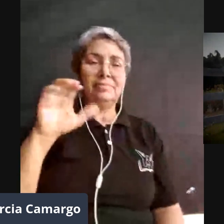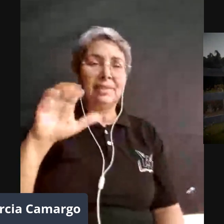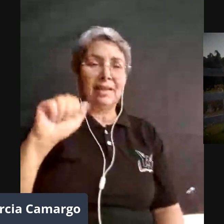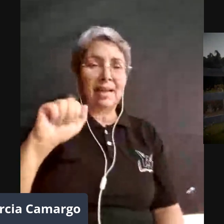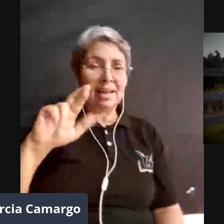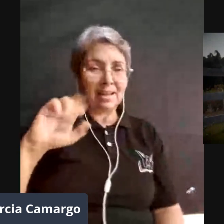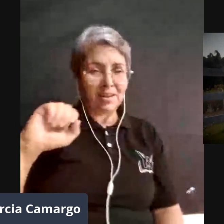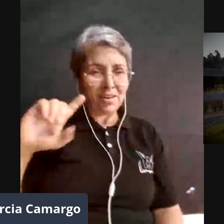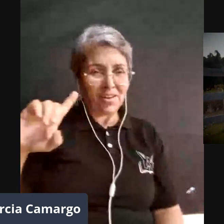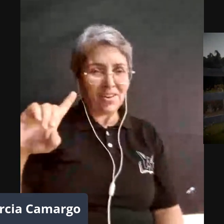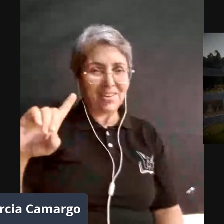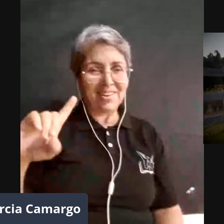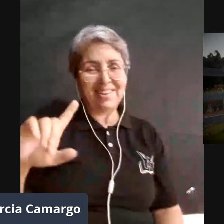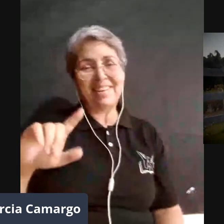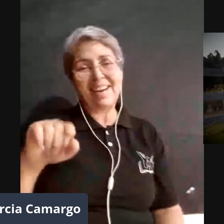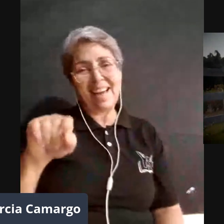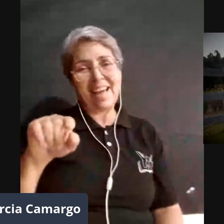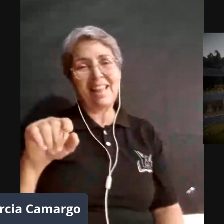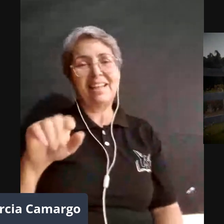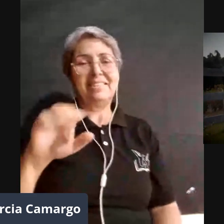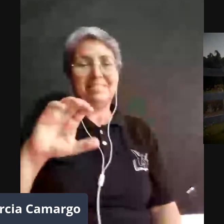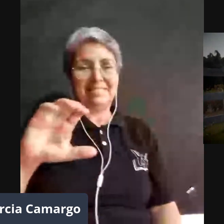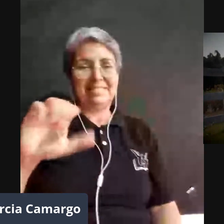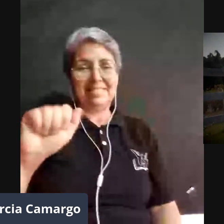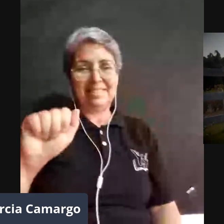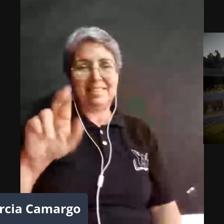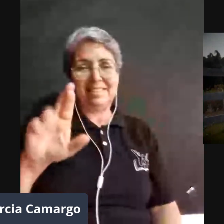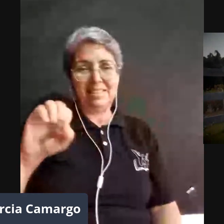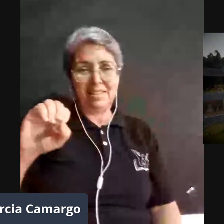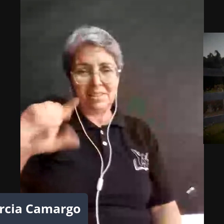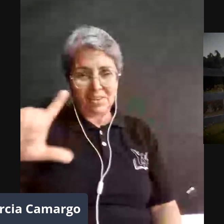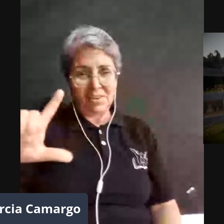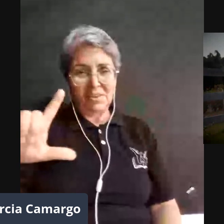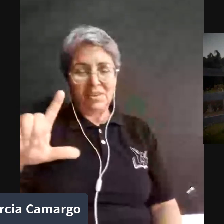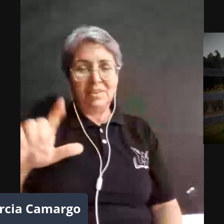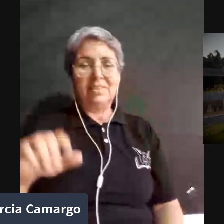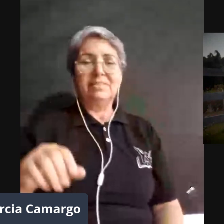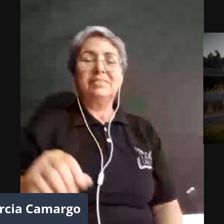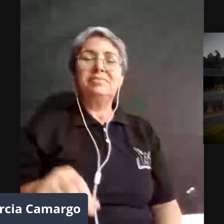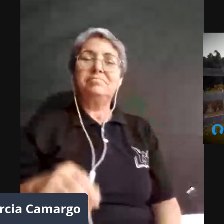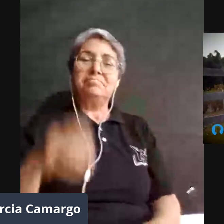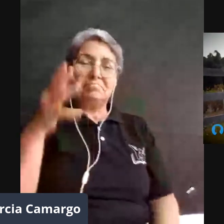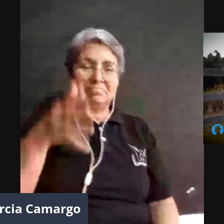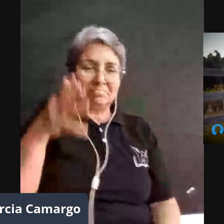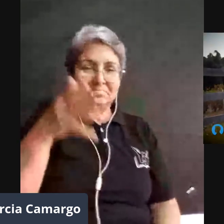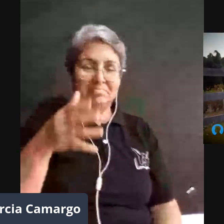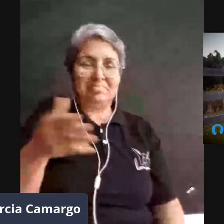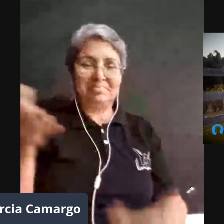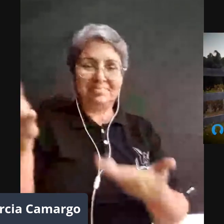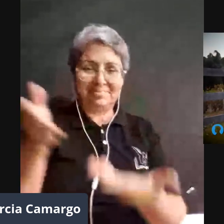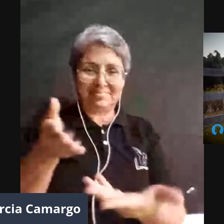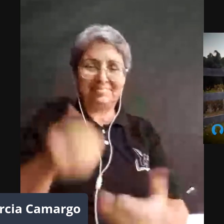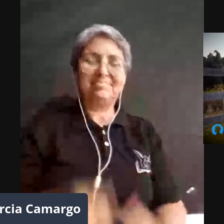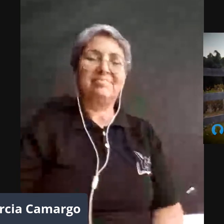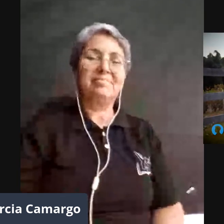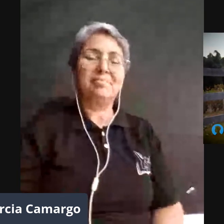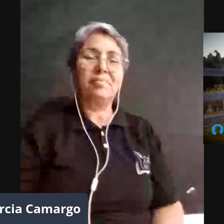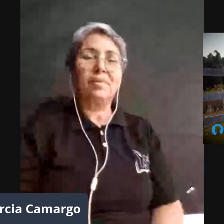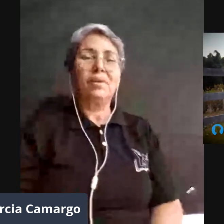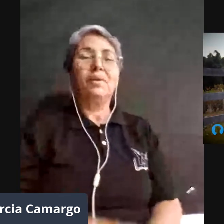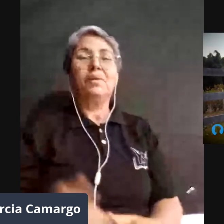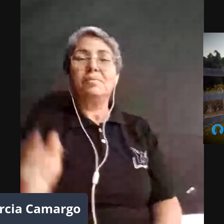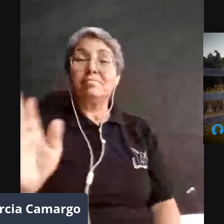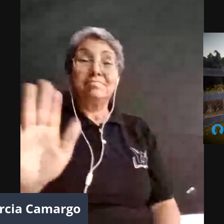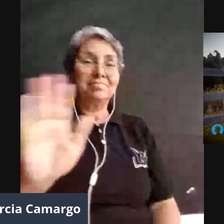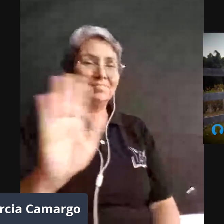Queridos amigos e irmãos em Cristo, nós queremos saudar a todos que estão assistindo